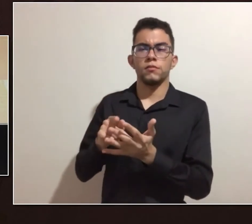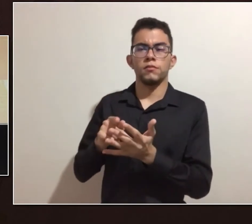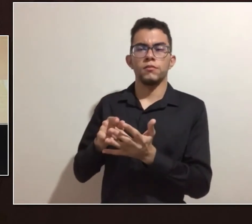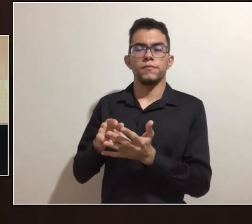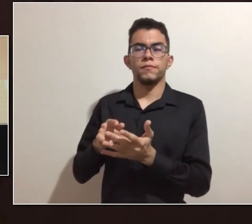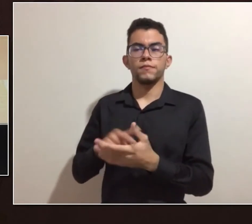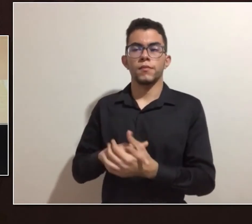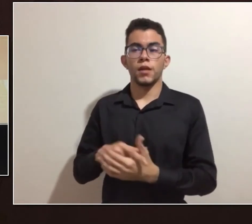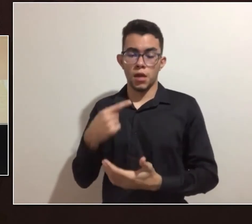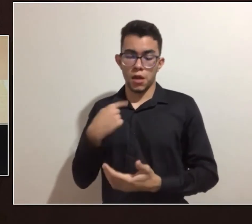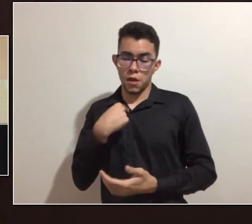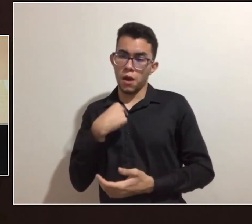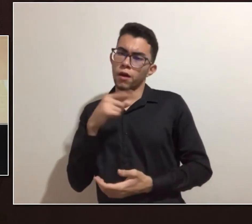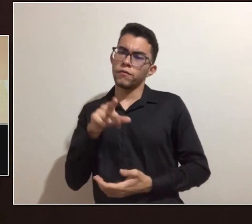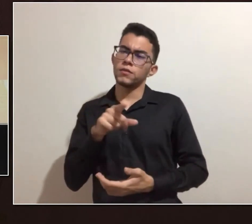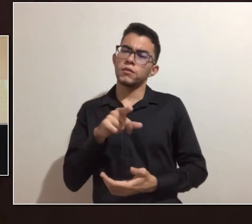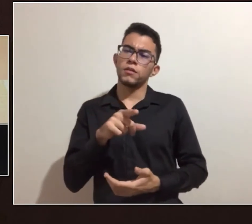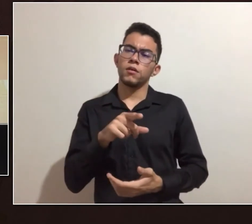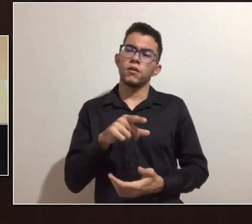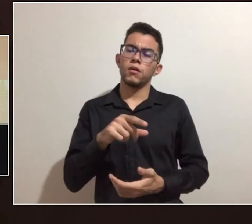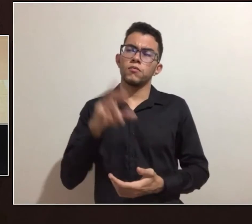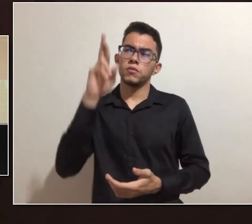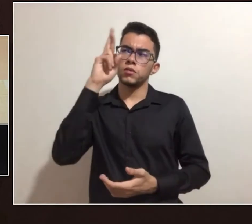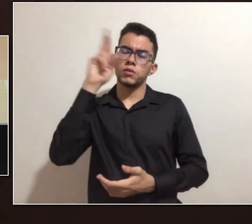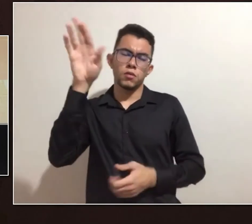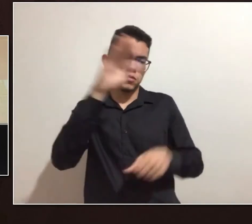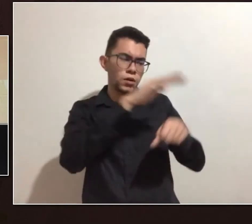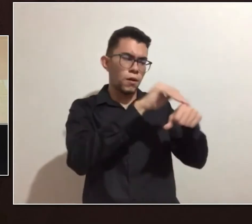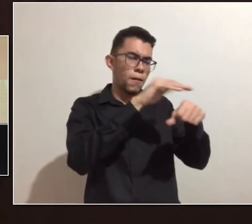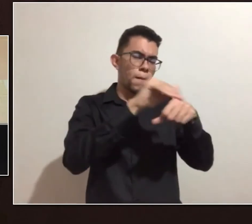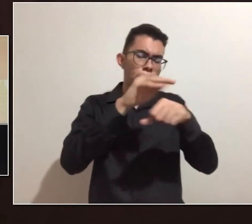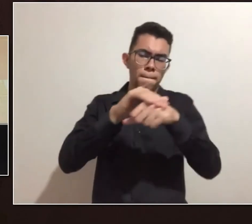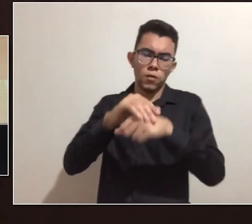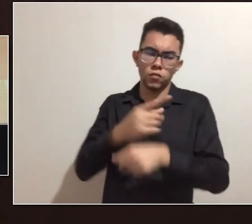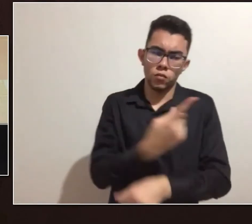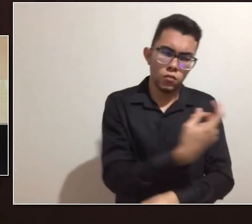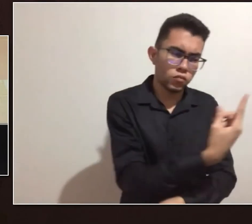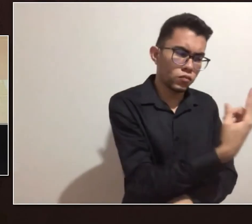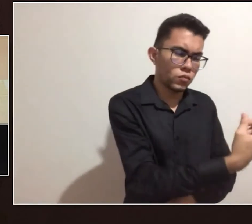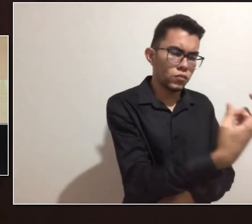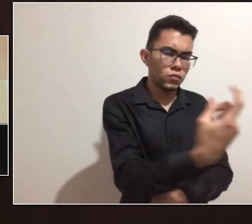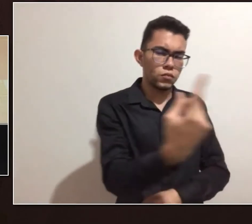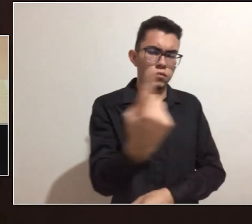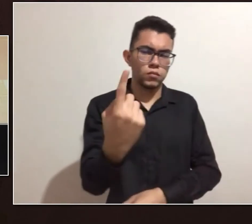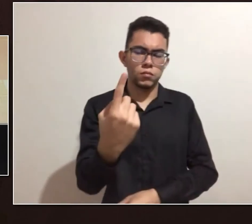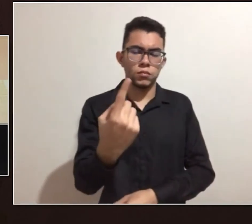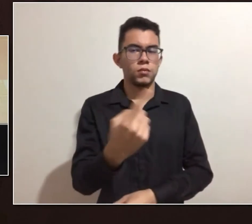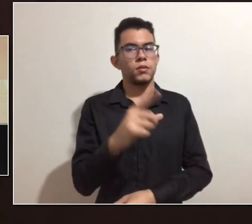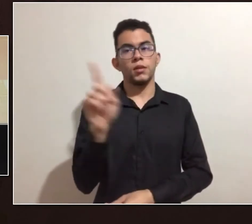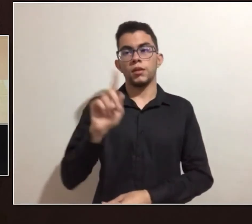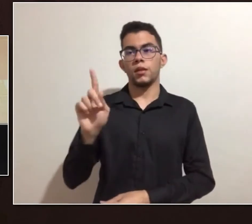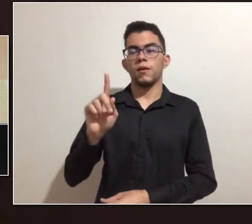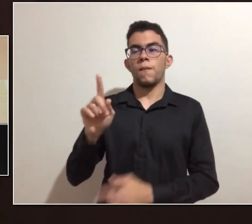e eu, o Senhor não nos chamou para sermos cristãos individualistas, para viver sozinho. Nós somos chamados, na verdade, para viver a vida da